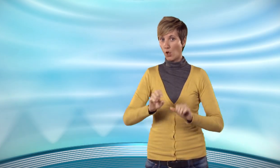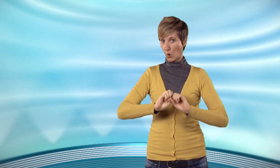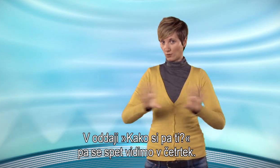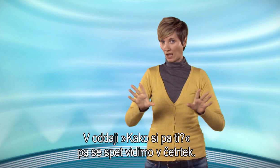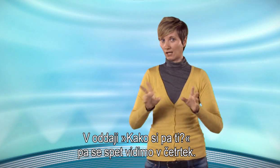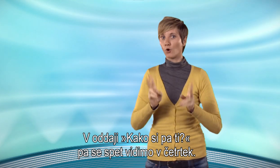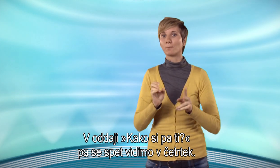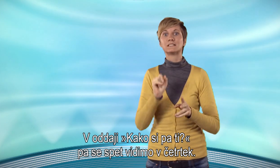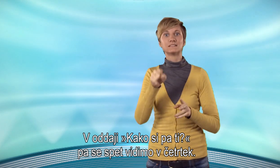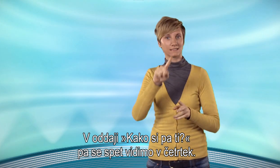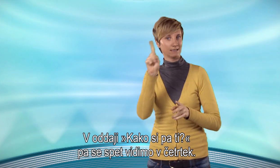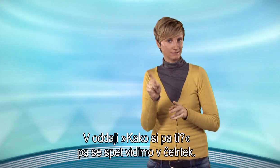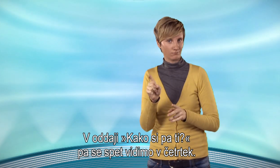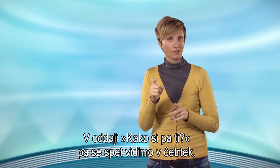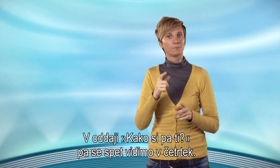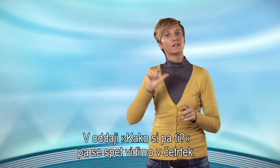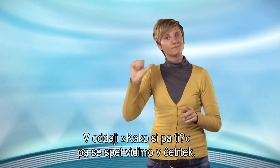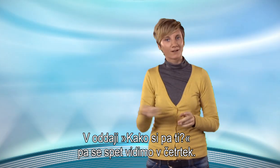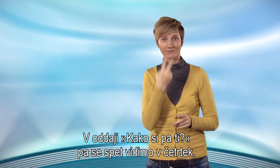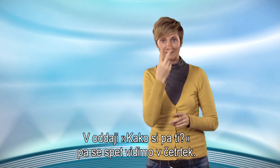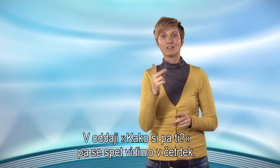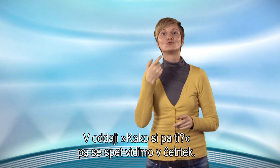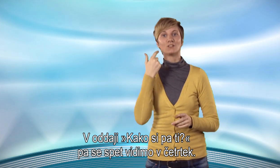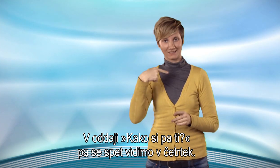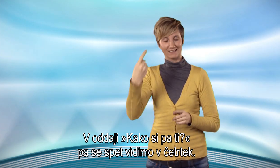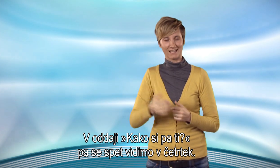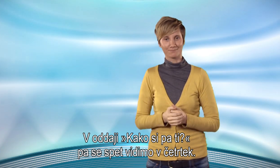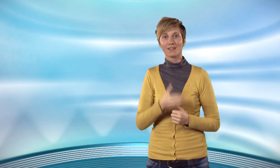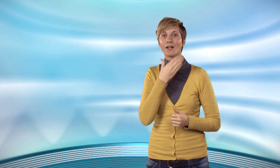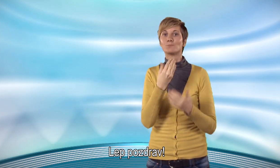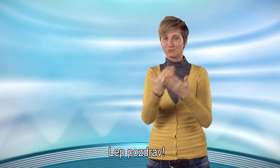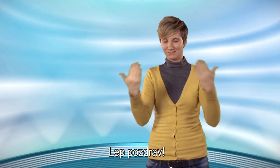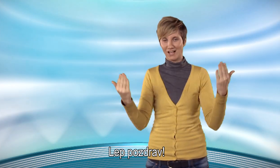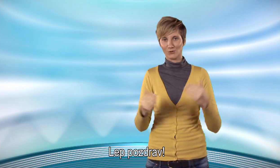V oddaji Kako si pa ti pa se spet vidimo v četrtek. Lep pozdrav!